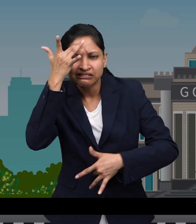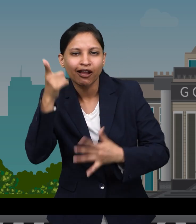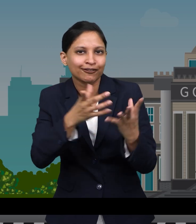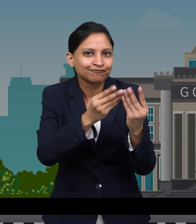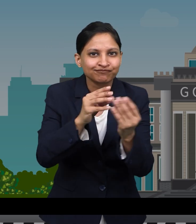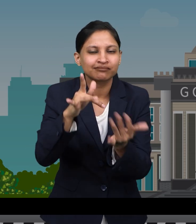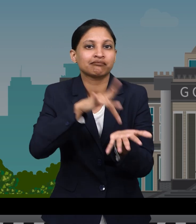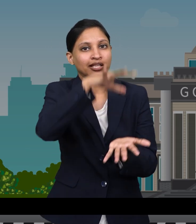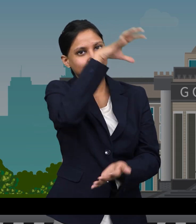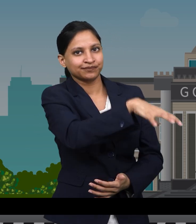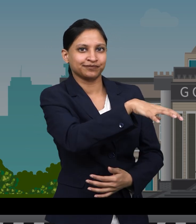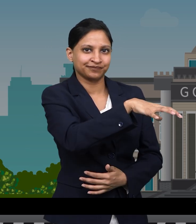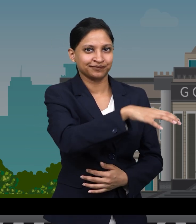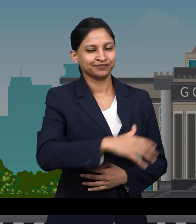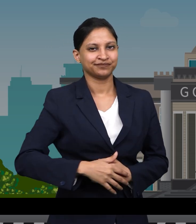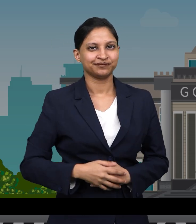पशु उपचार केंद्र।